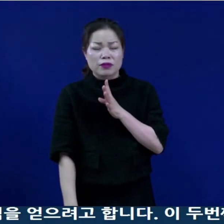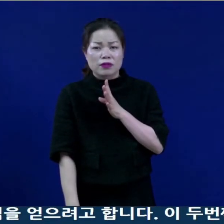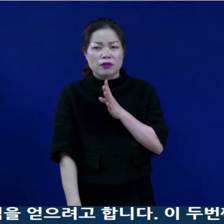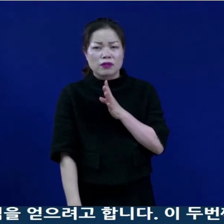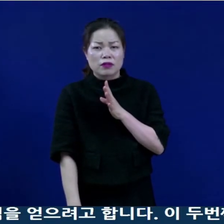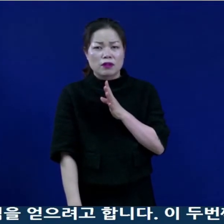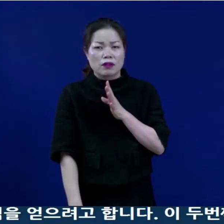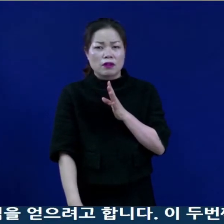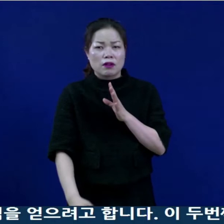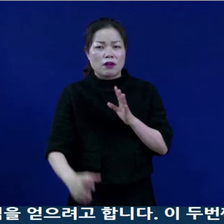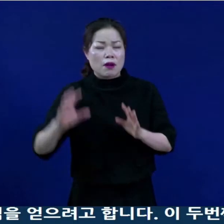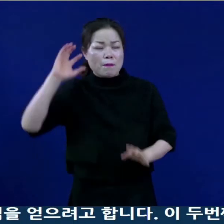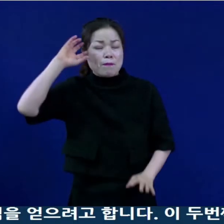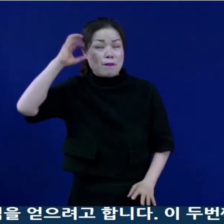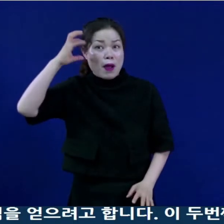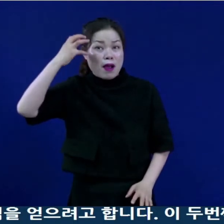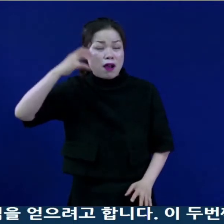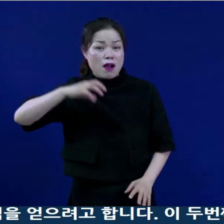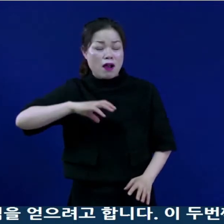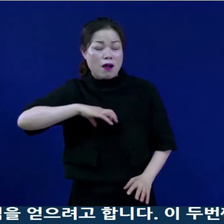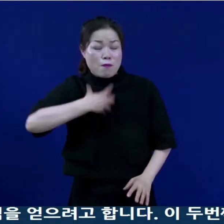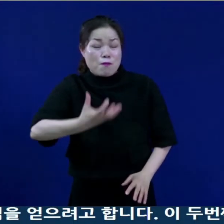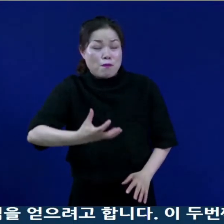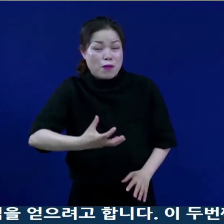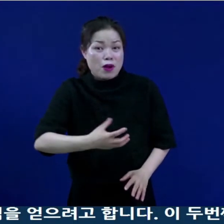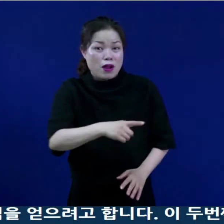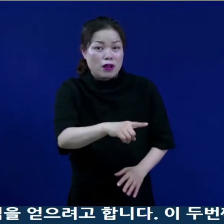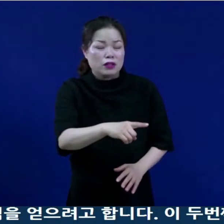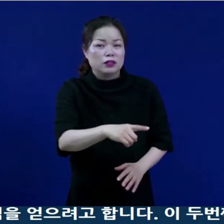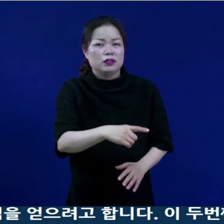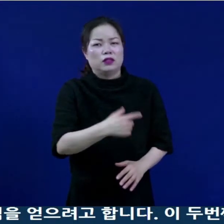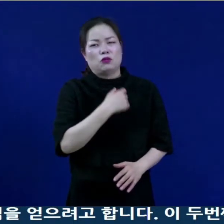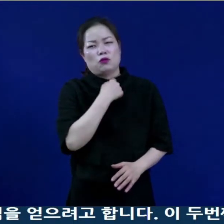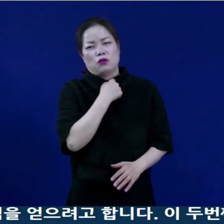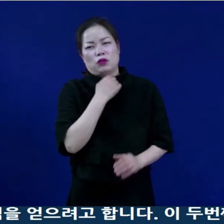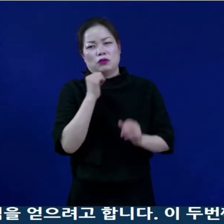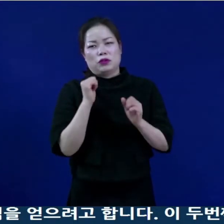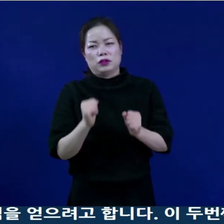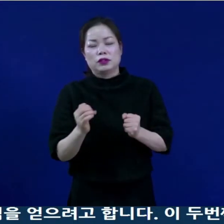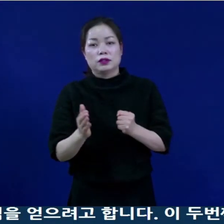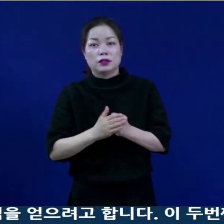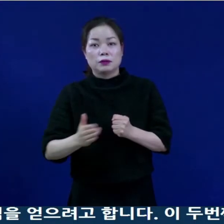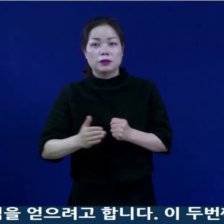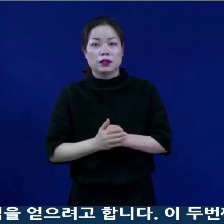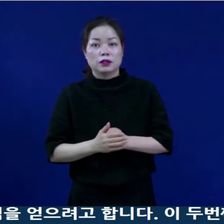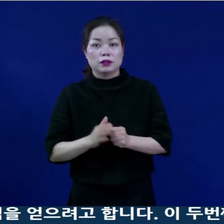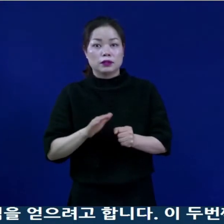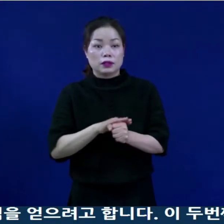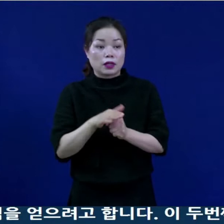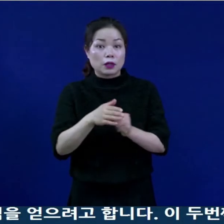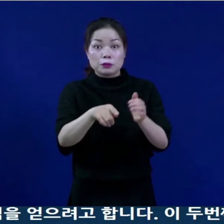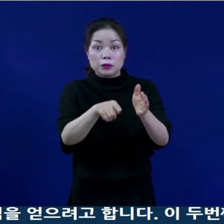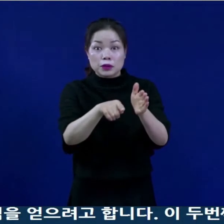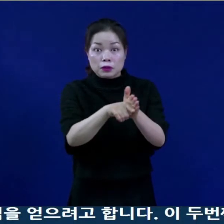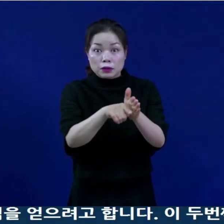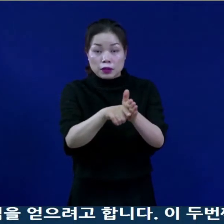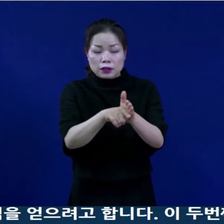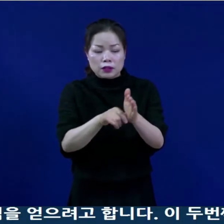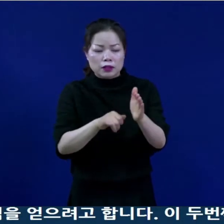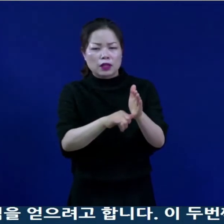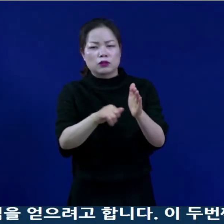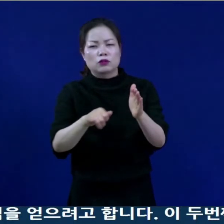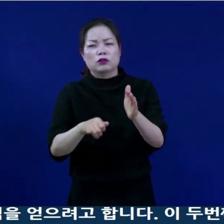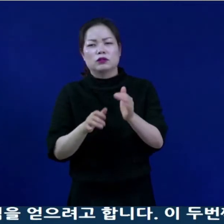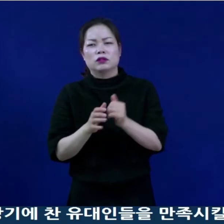그들은 광기에 빠져서 지금 요구하고 있었기 때문이었습니다. 우리 사랑하는 믿음의 가족